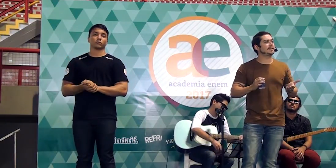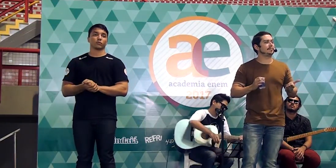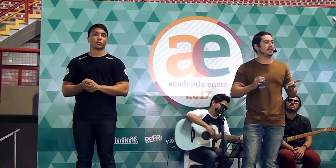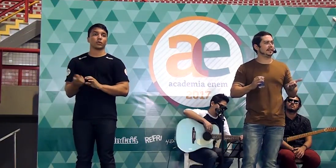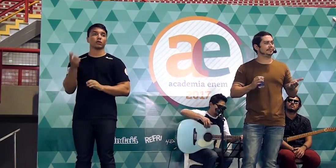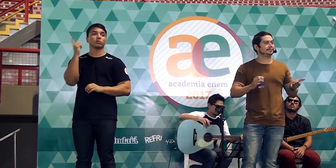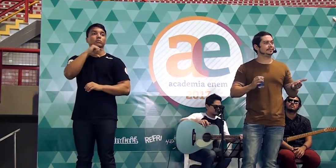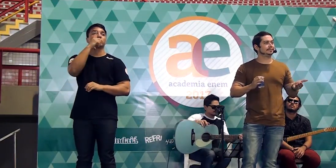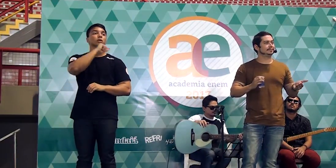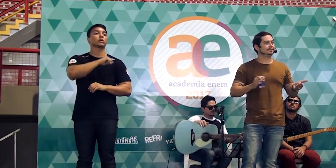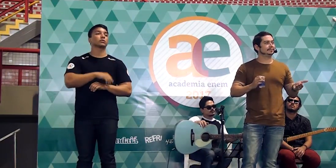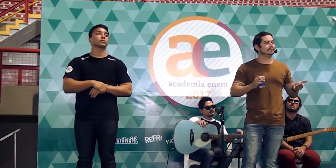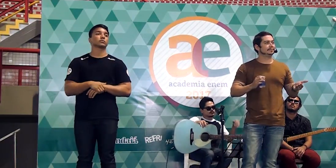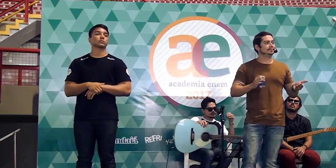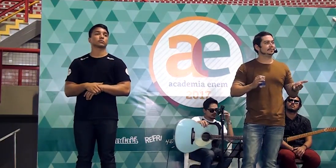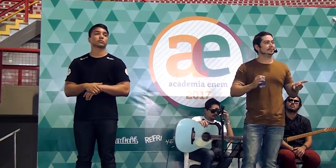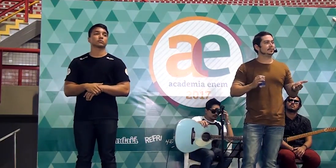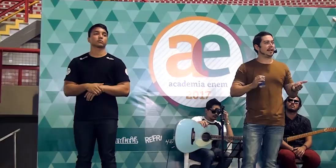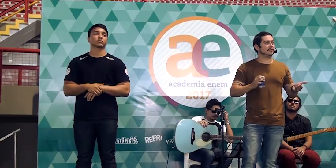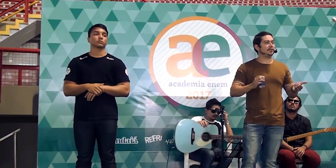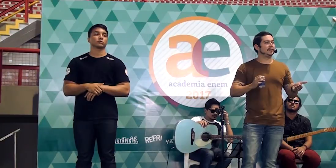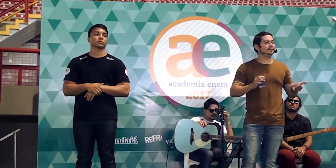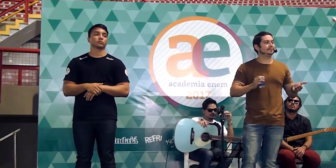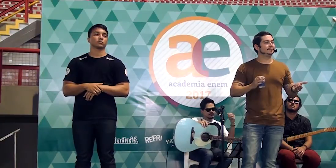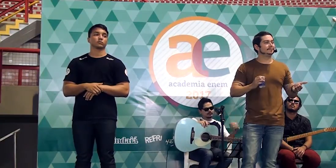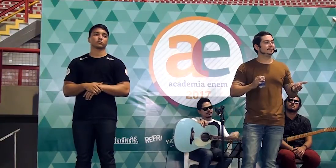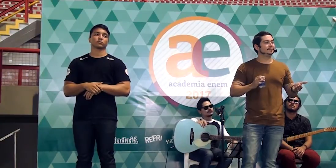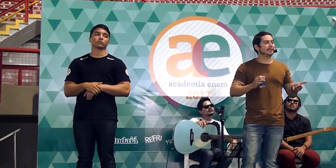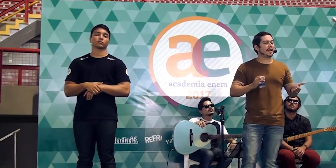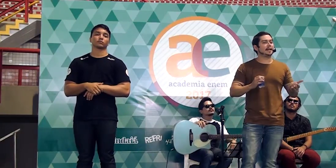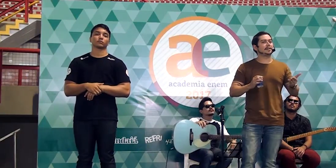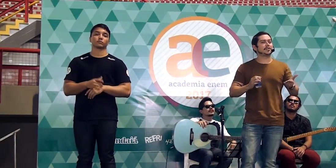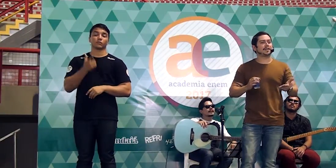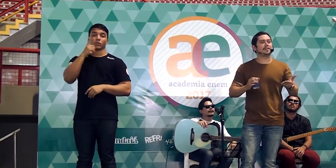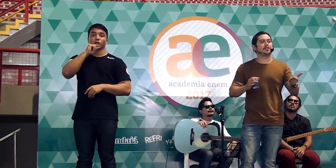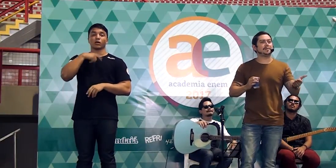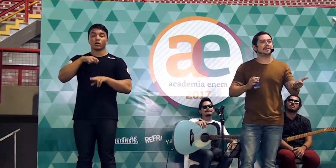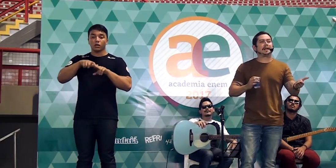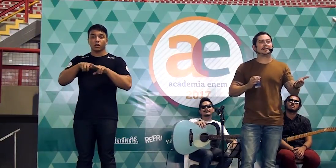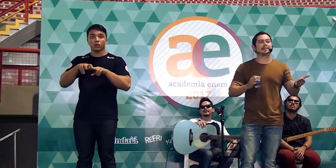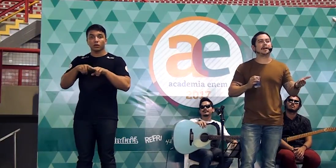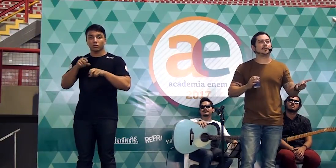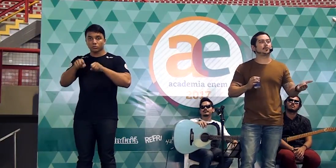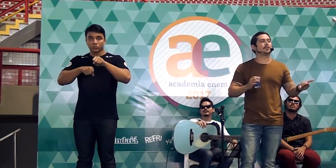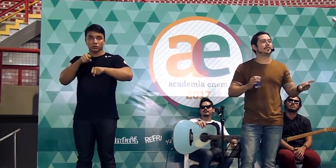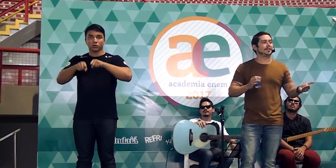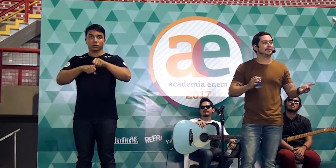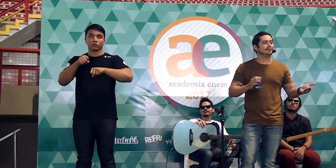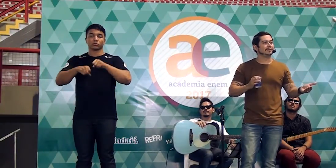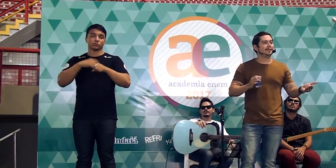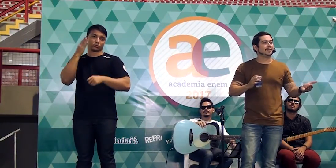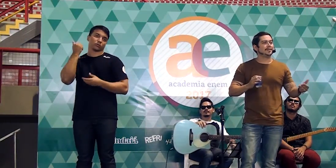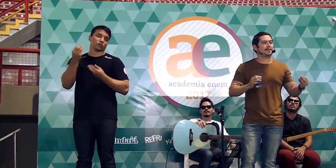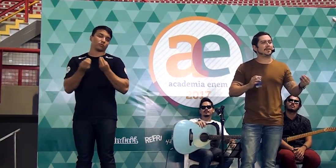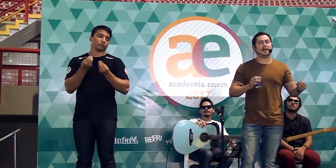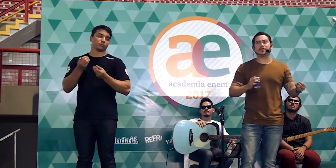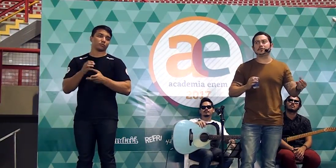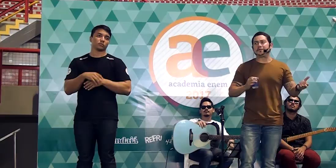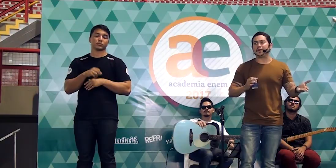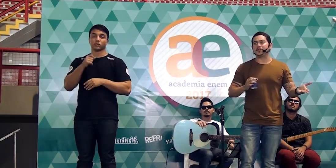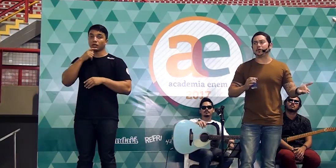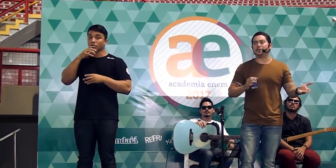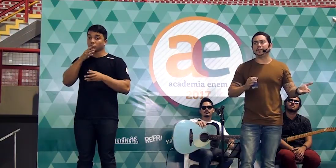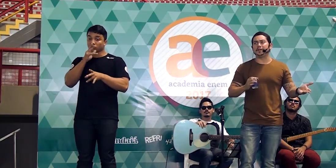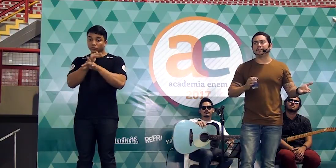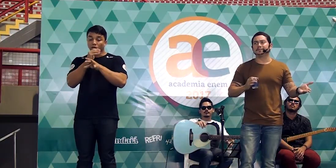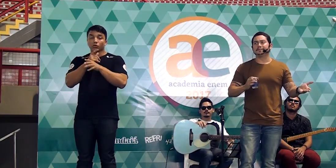Quem ganhou essa briga? Está na dúvida? Quem anda de skate e de bicicleta sabe o que eu estou dizendo. Se a cidade não